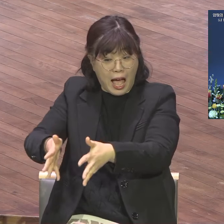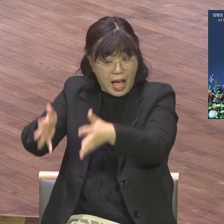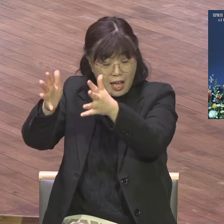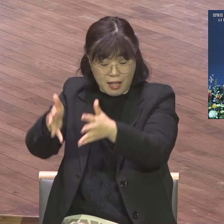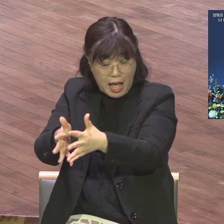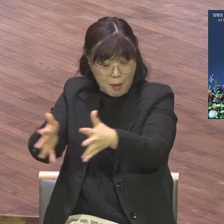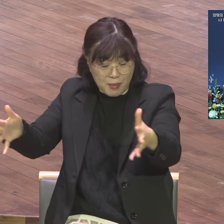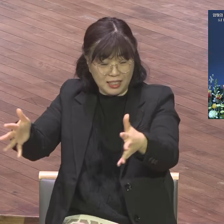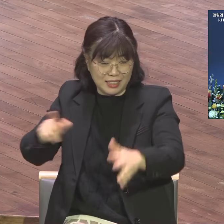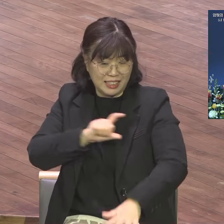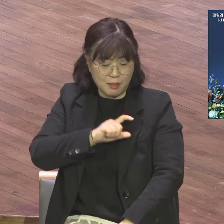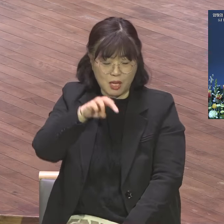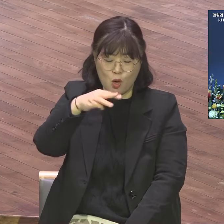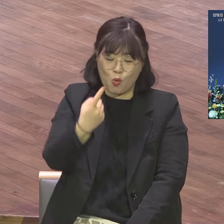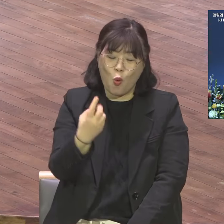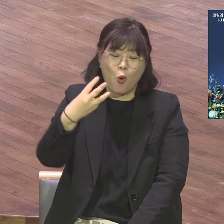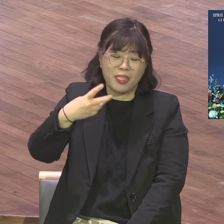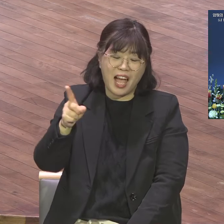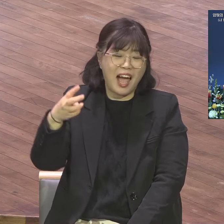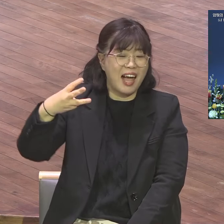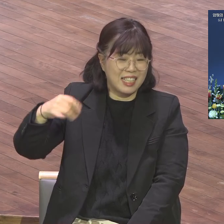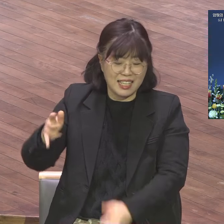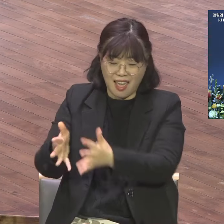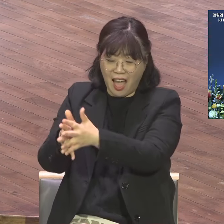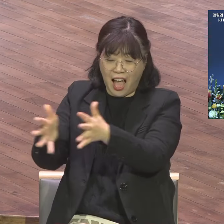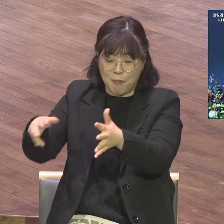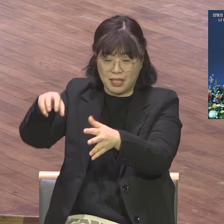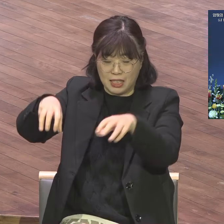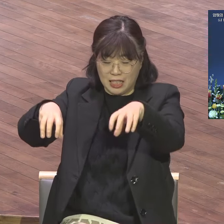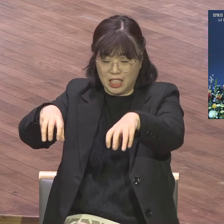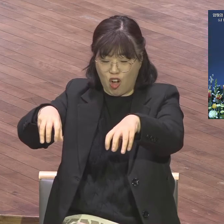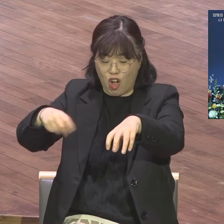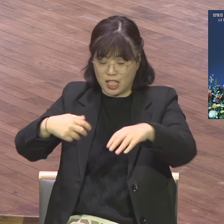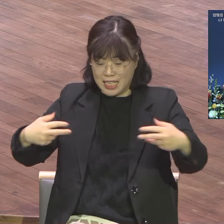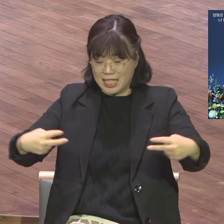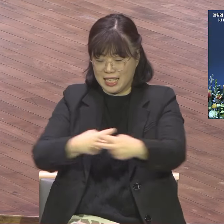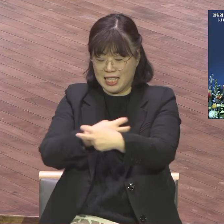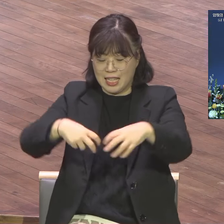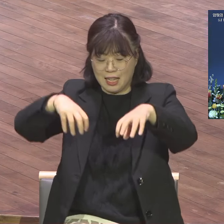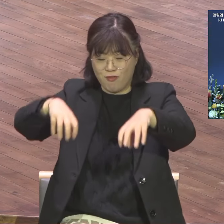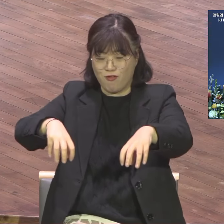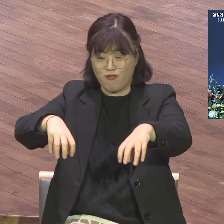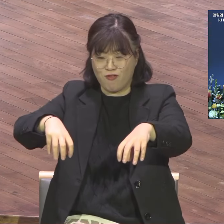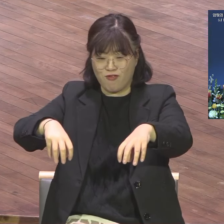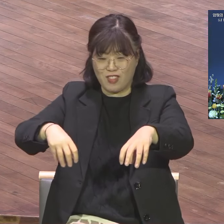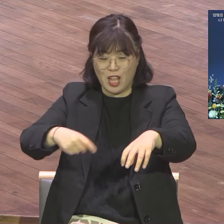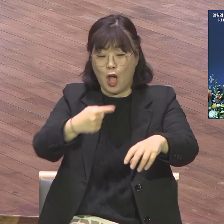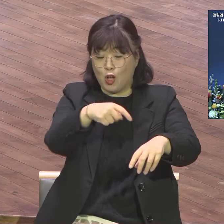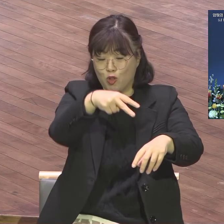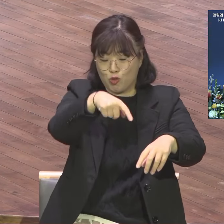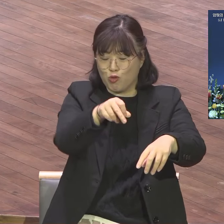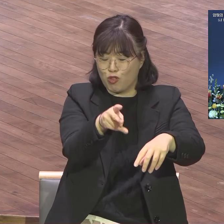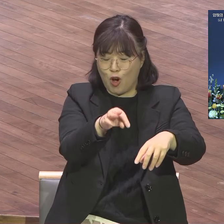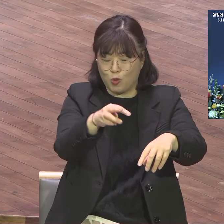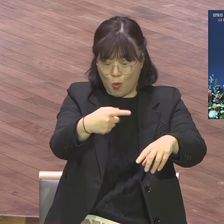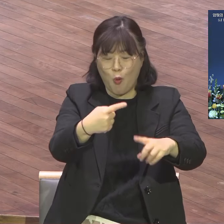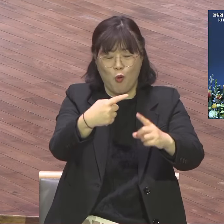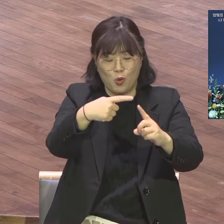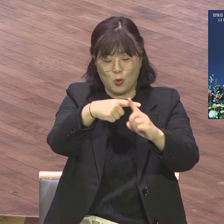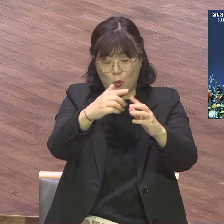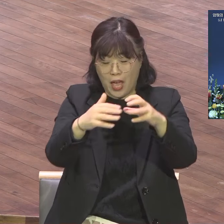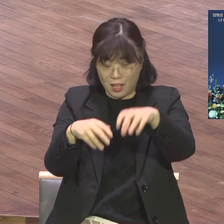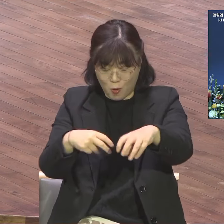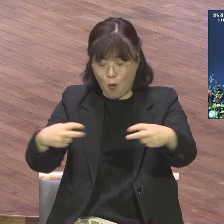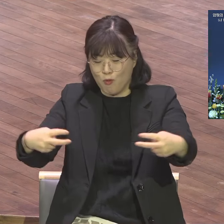로타리 아파트라고 교회하고 요 길 하나 차이. 아파트가 딱 섰어요. 아파트가